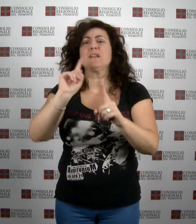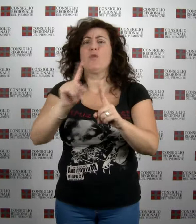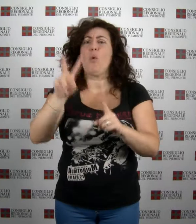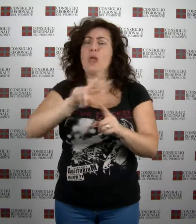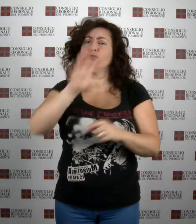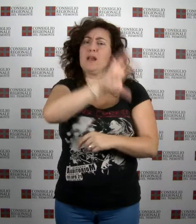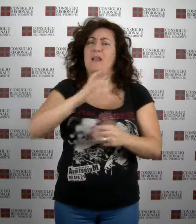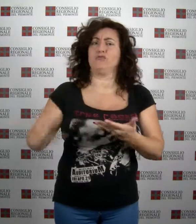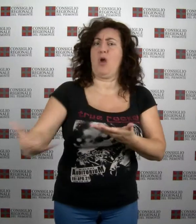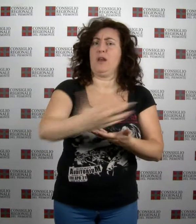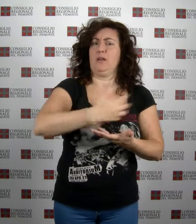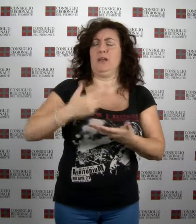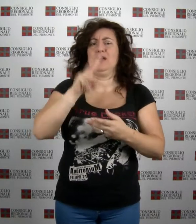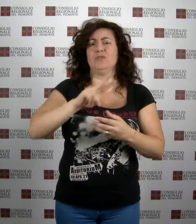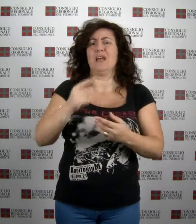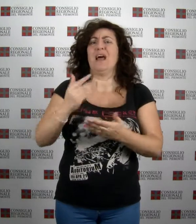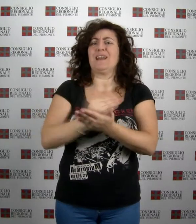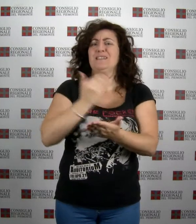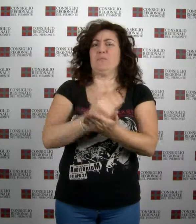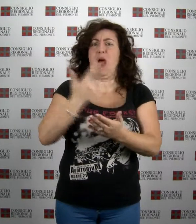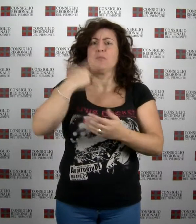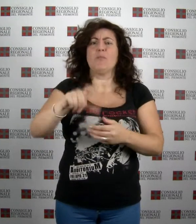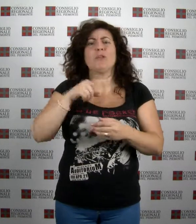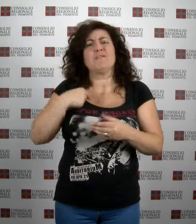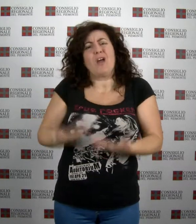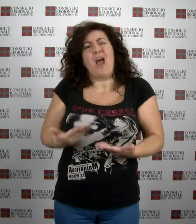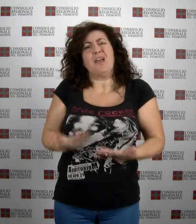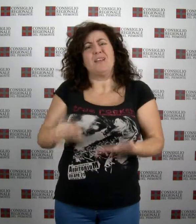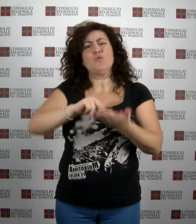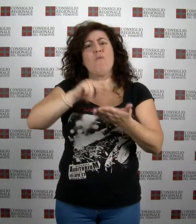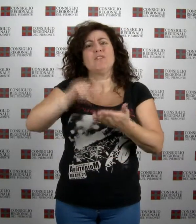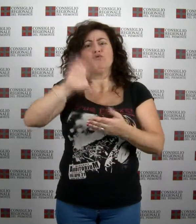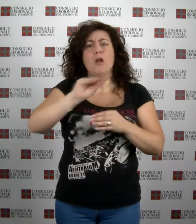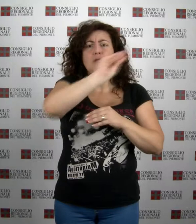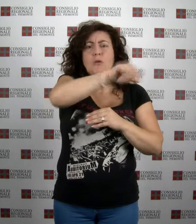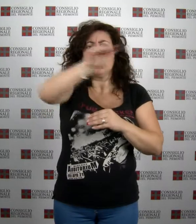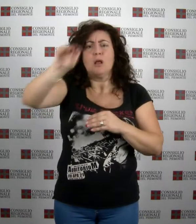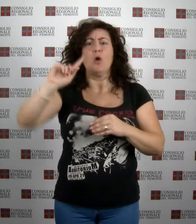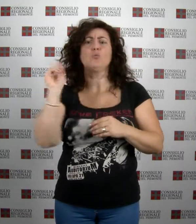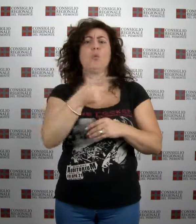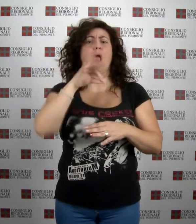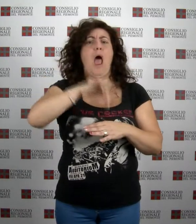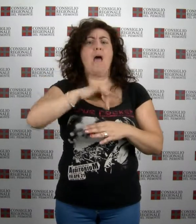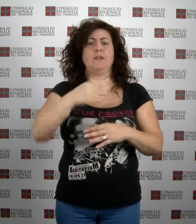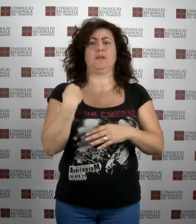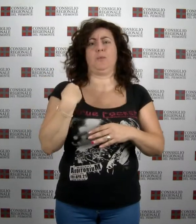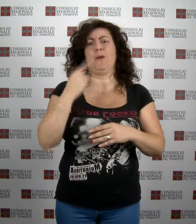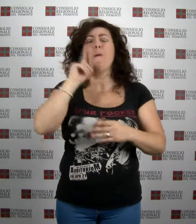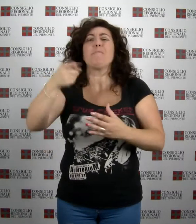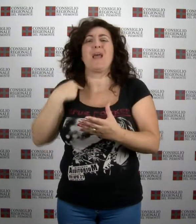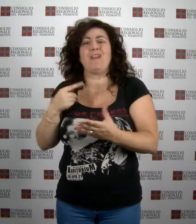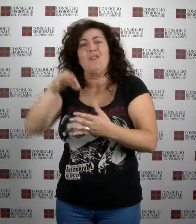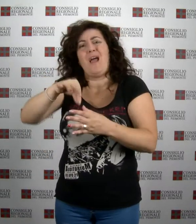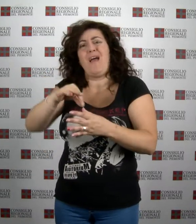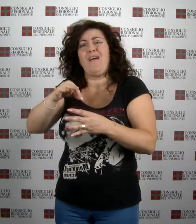regionale, che attualmente ha i suoi uffici sparsi in una quindicina di sedi, quasi tutte in locazione. Approvata anche la variazione di bilancio,